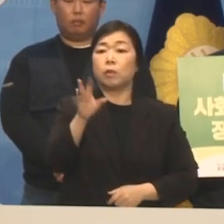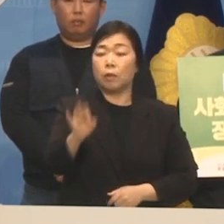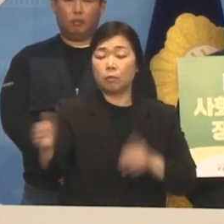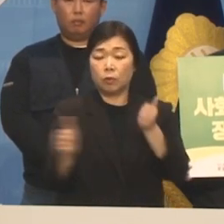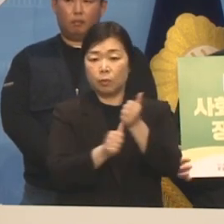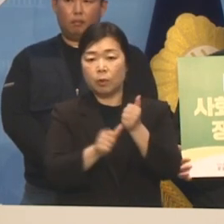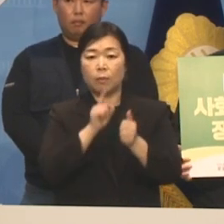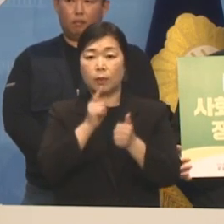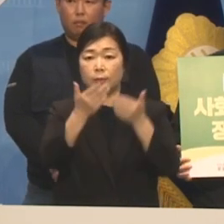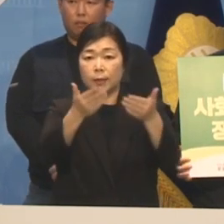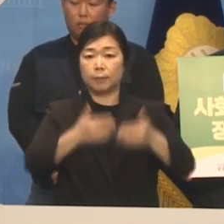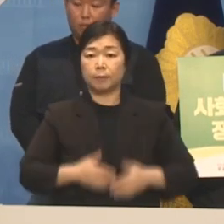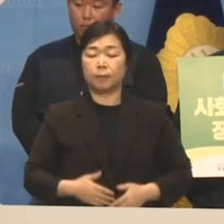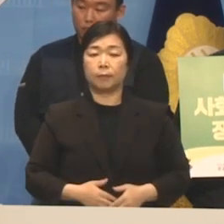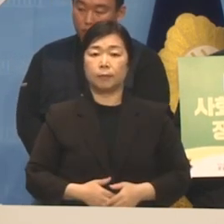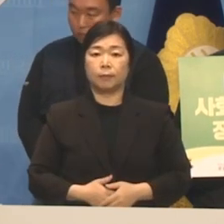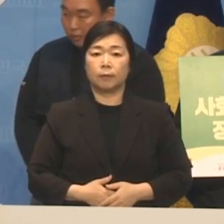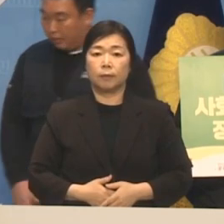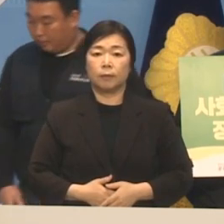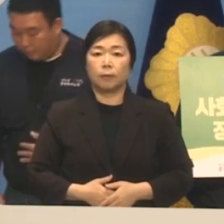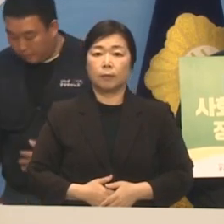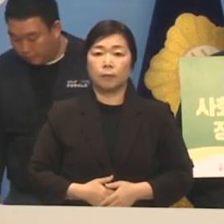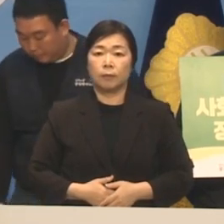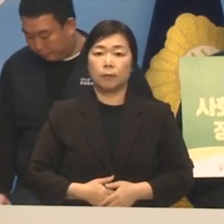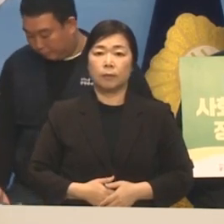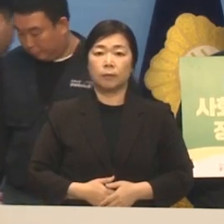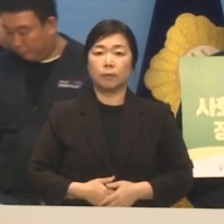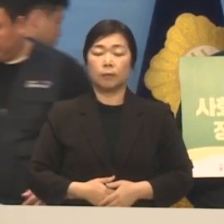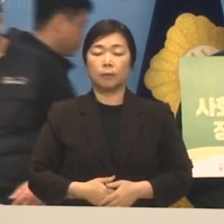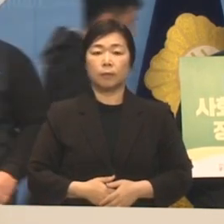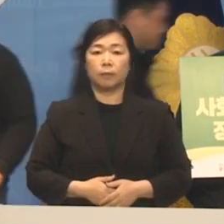부지부장께서 발언해 주시도록 하겠습니다.